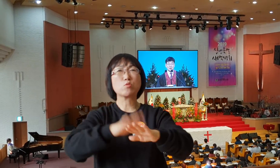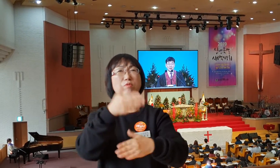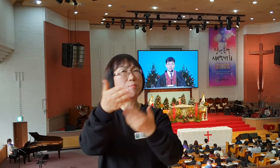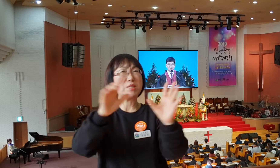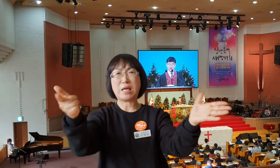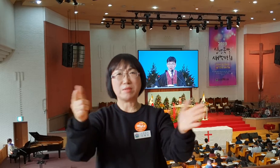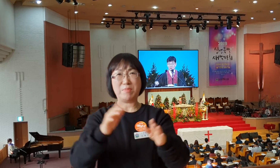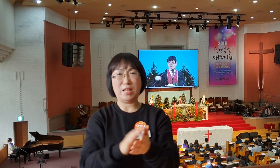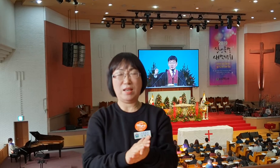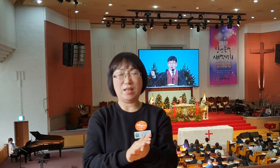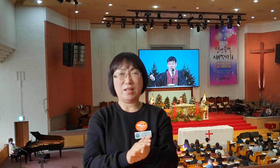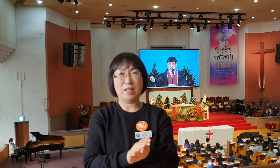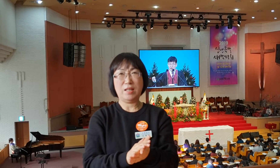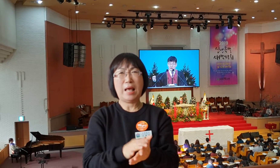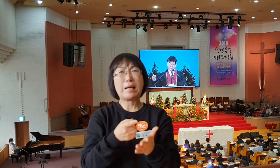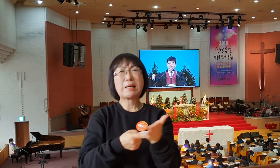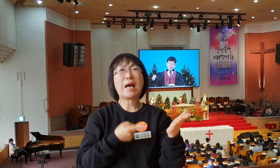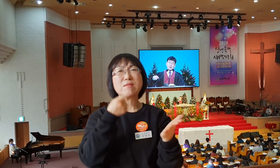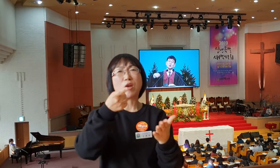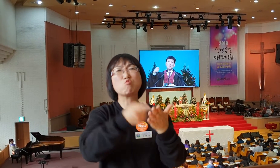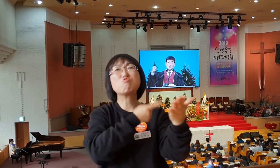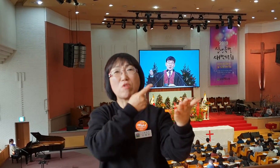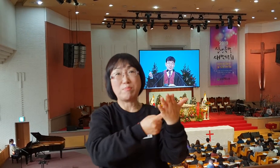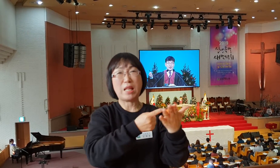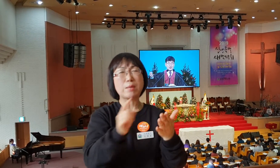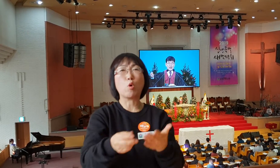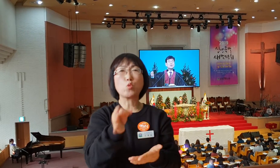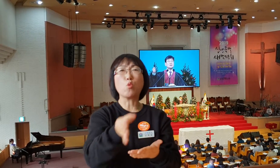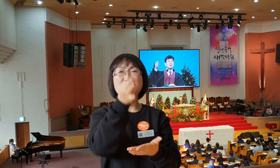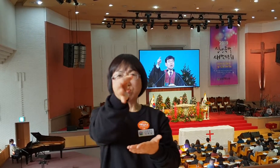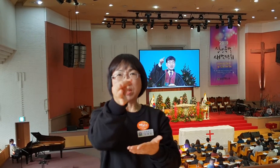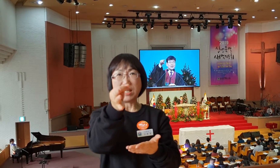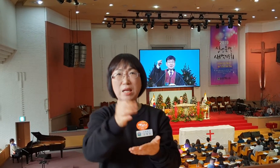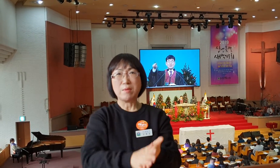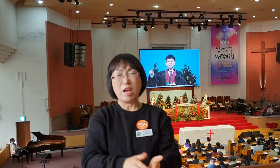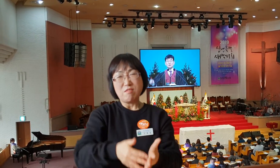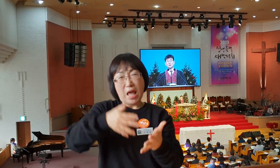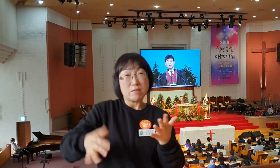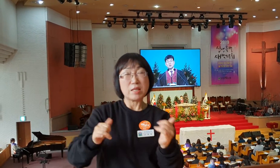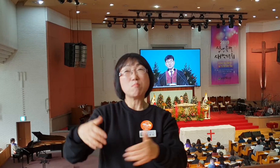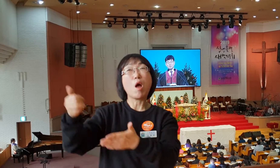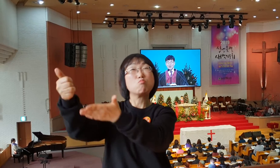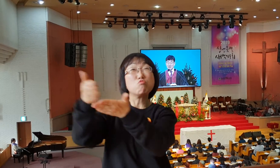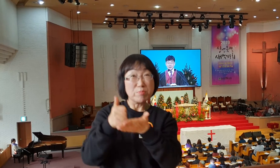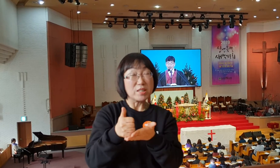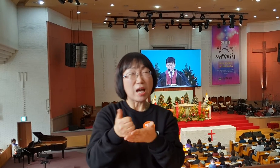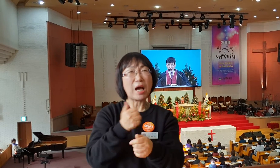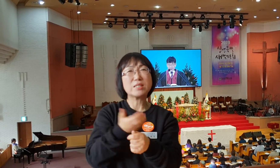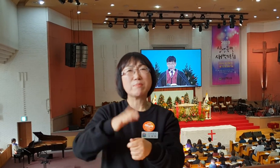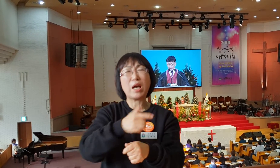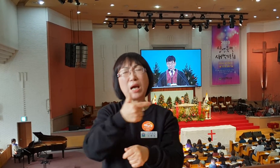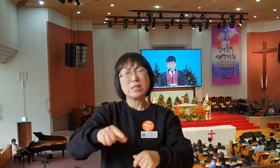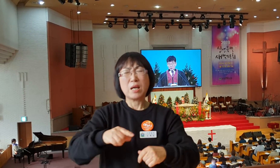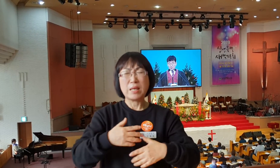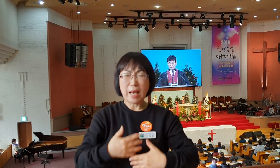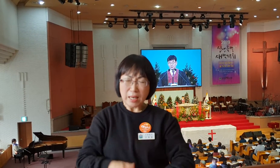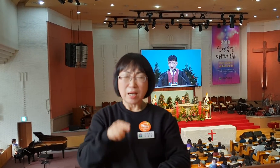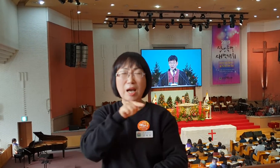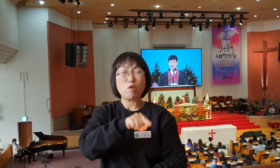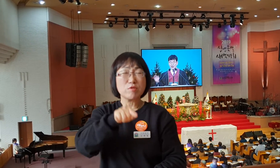안 내밉니다 매스를 내밀는지 아니면 돈을 내밀는지 아니면 대단한 사람을 불러오는 지 하지만 가장 약한